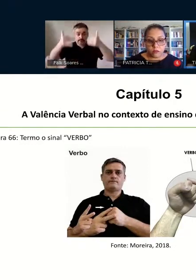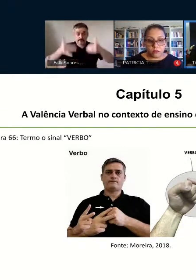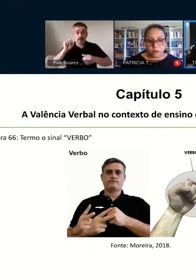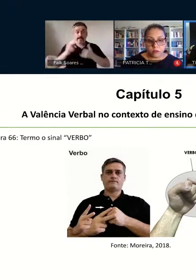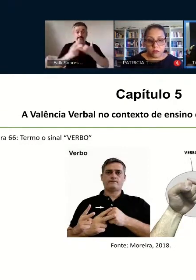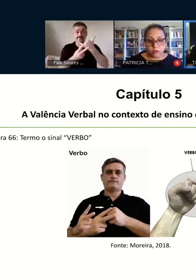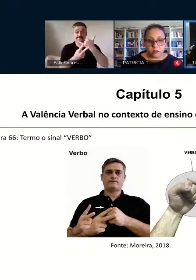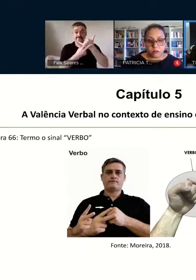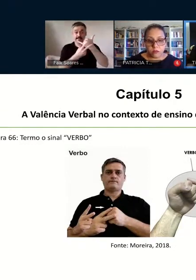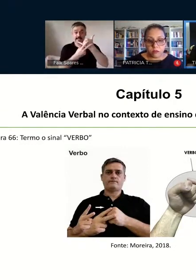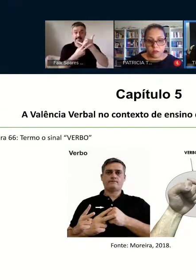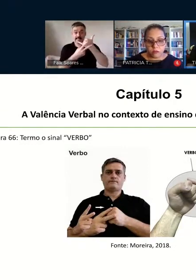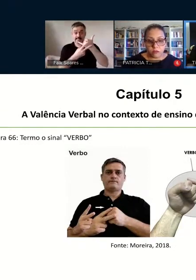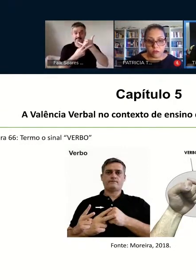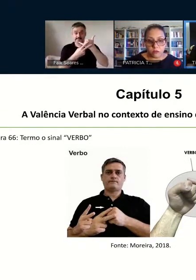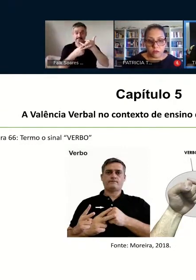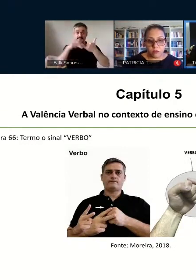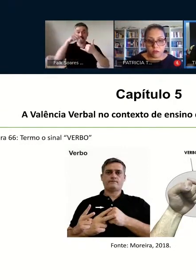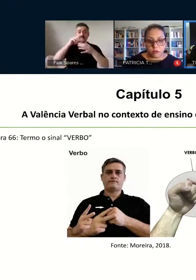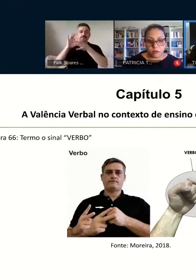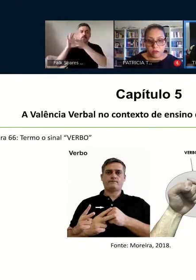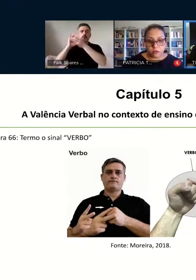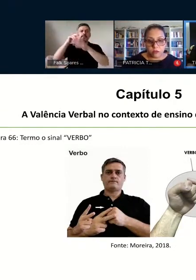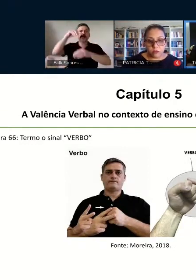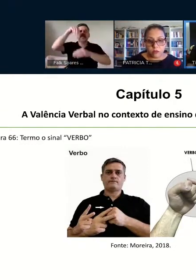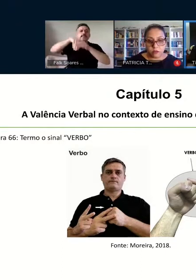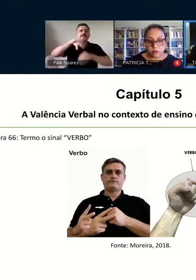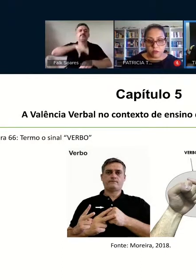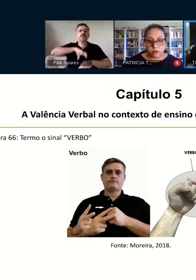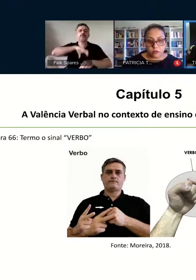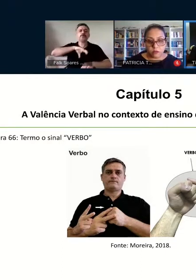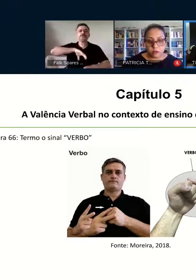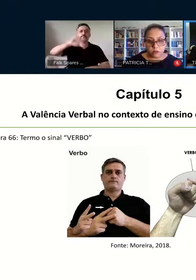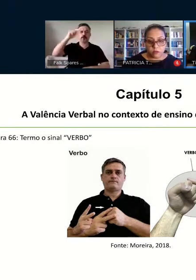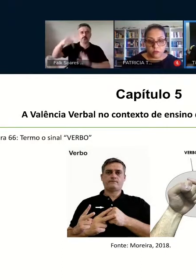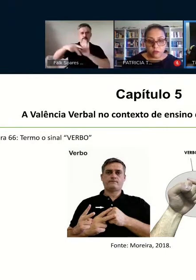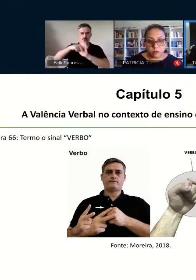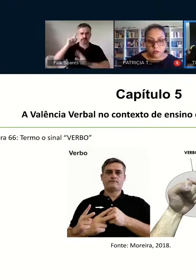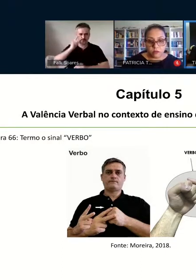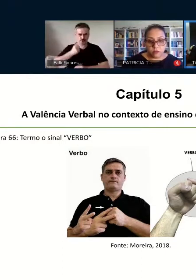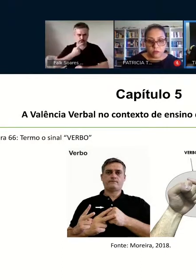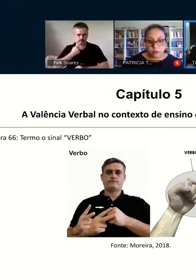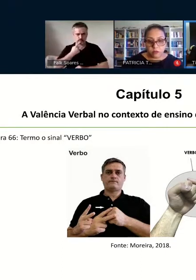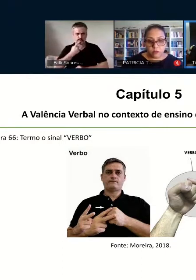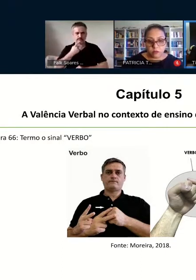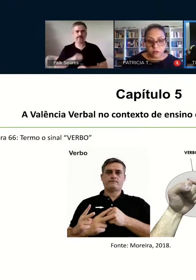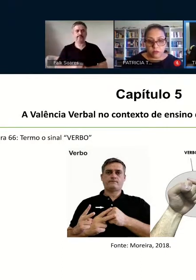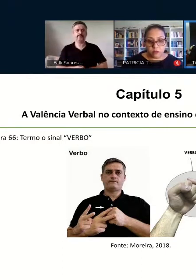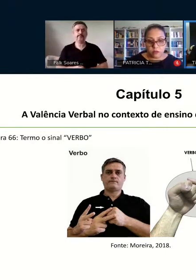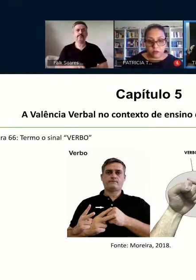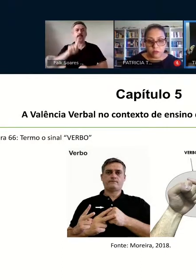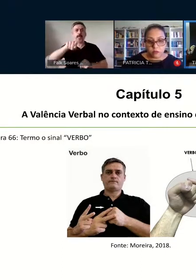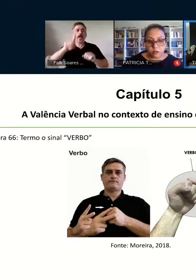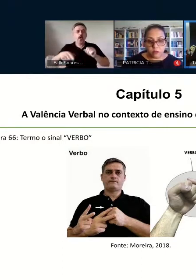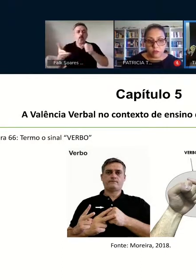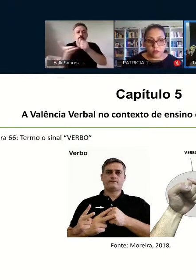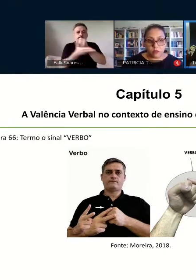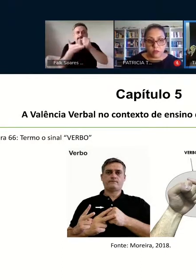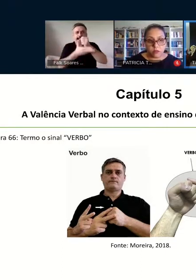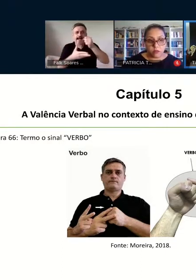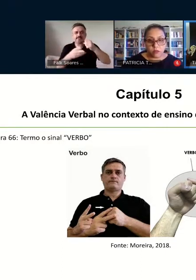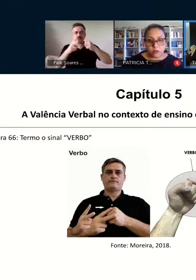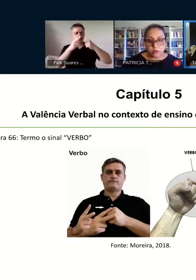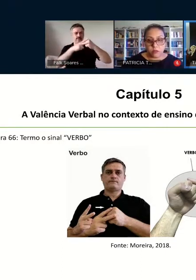representação, o capítulo 5, a valência verbal no contexto de ensino do PL2 para surdos. Nós